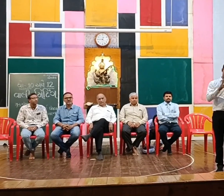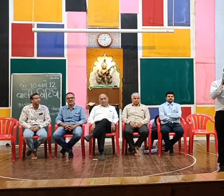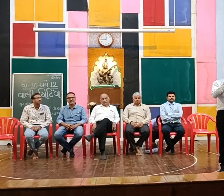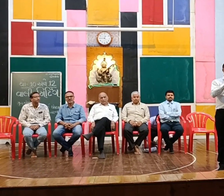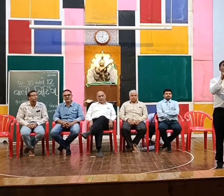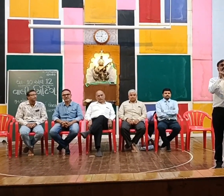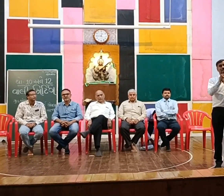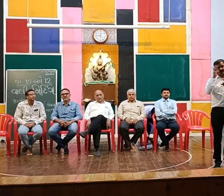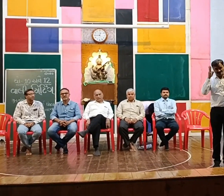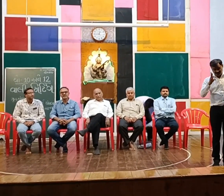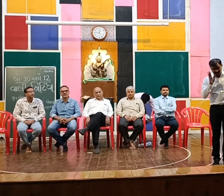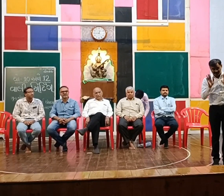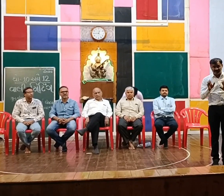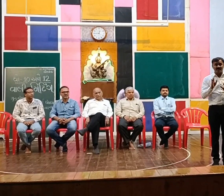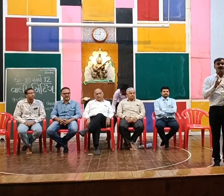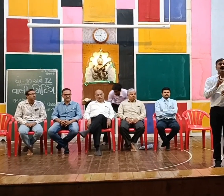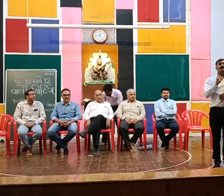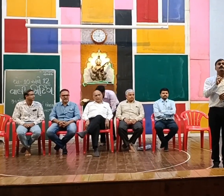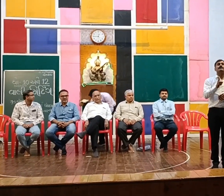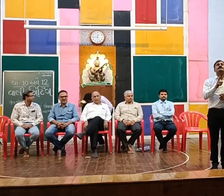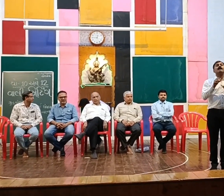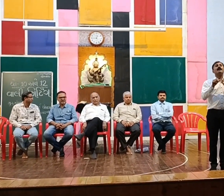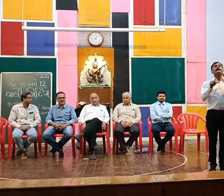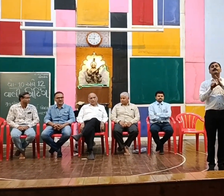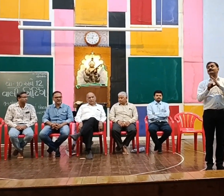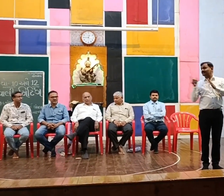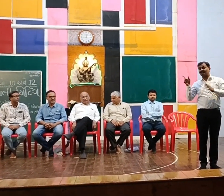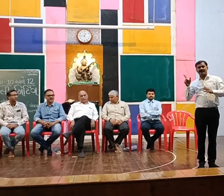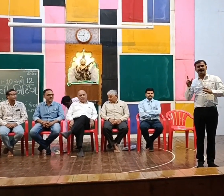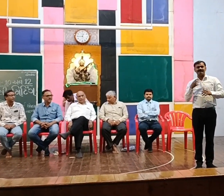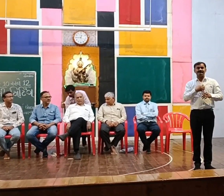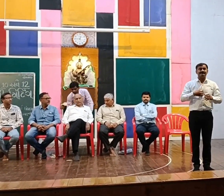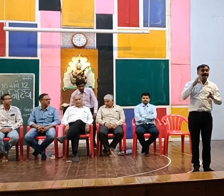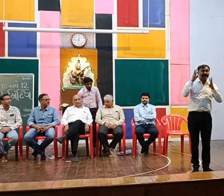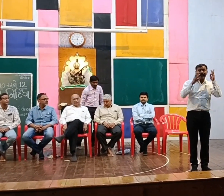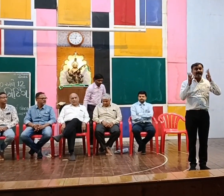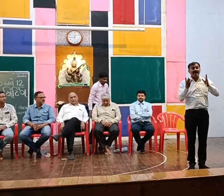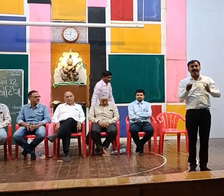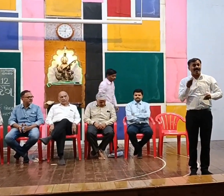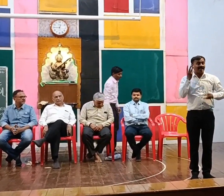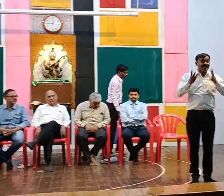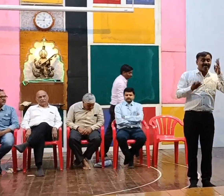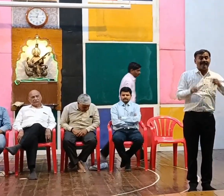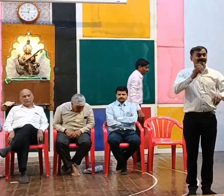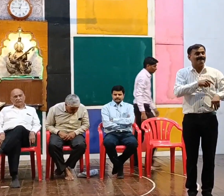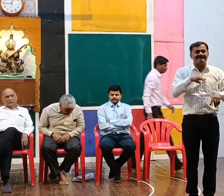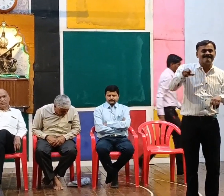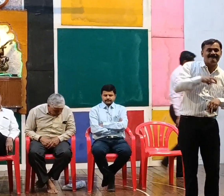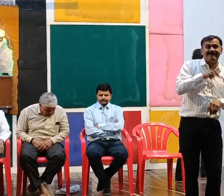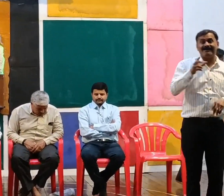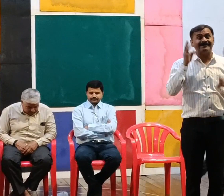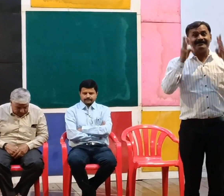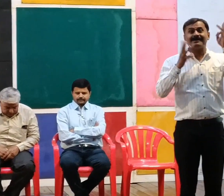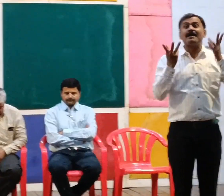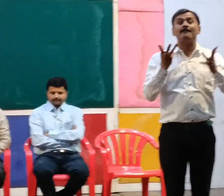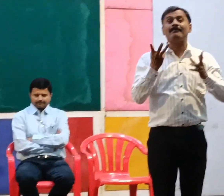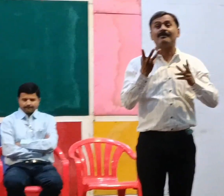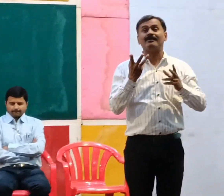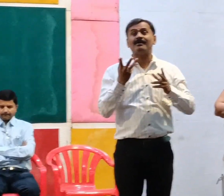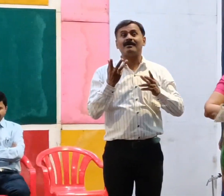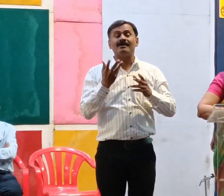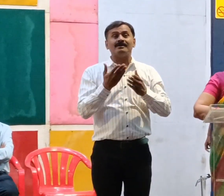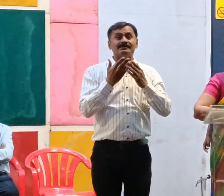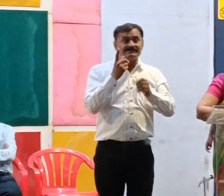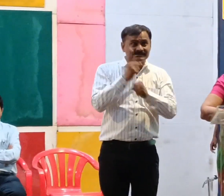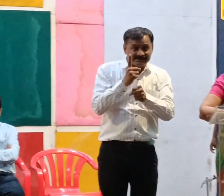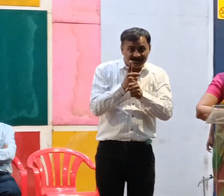શિક્ષકોને પણ છે, પણ આચાર્યને જેટલી છે એટલી તો કદાચ કોઈને પણ ન હોય. કેમ કે એમણે